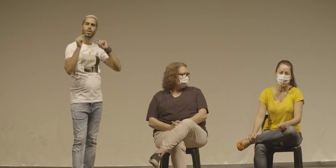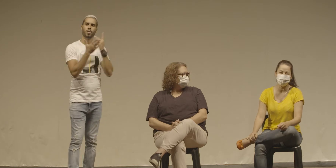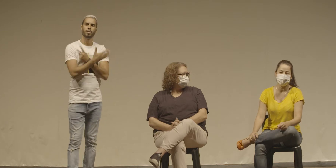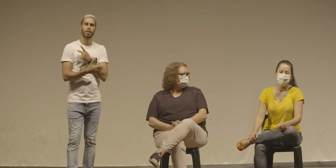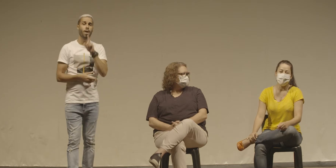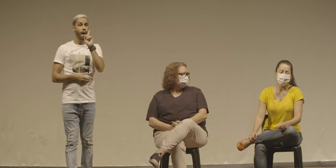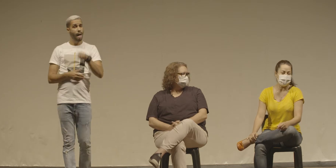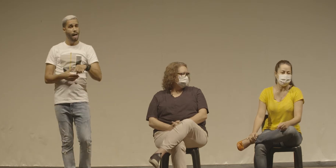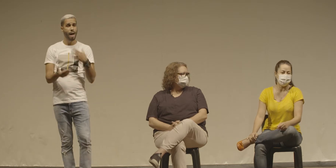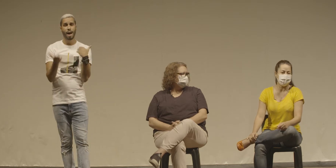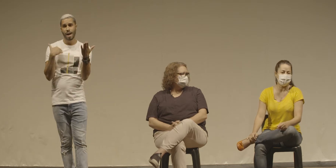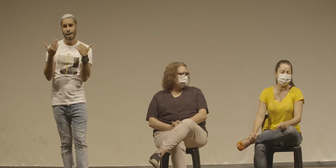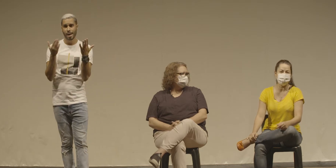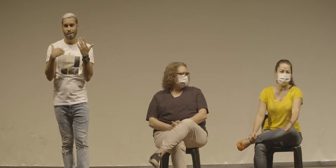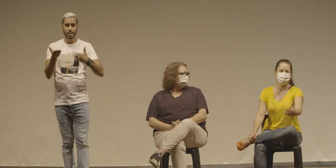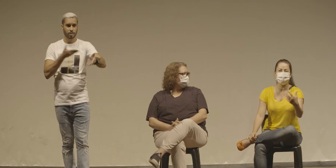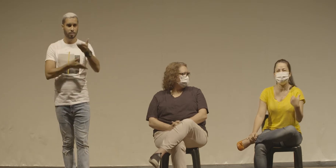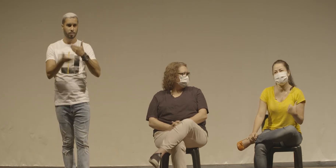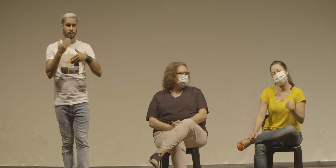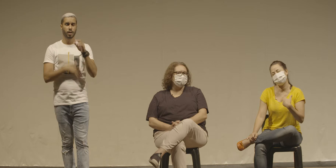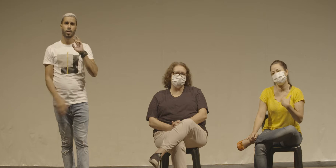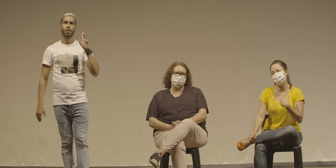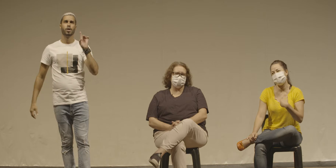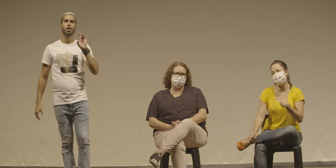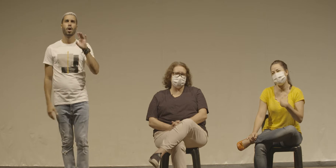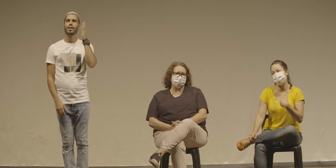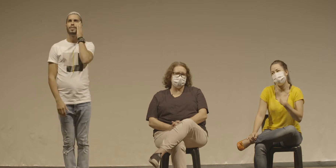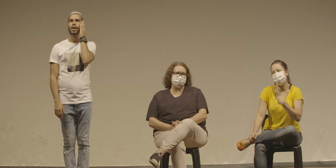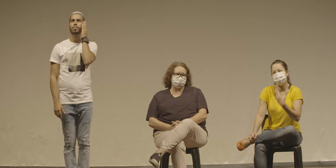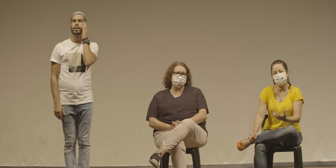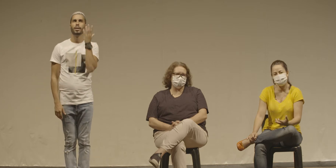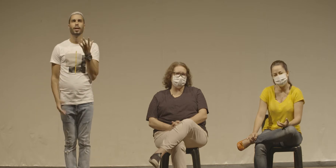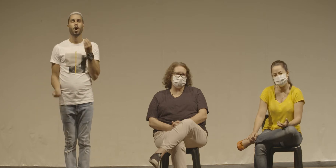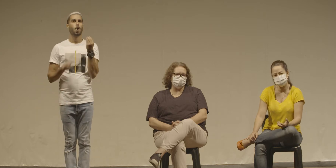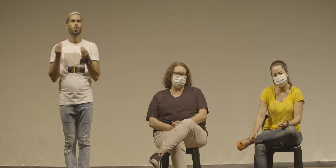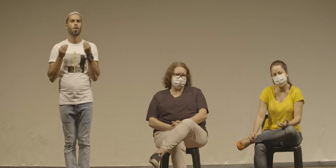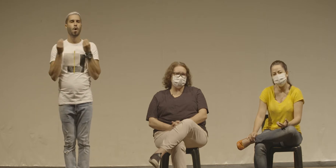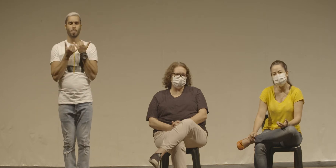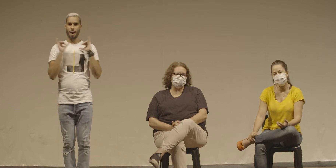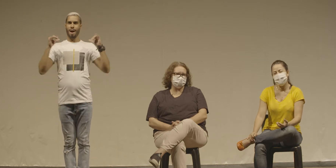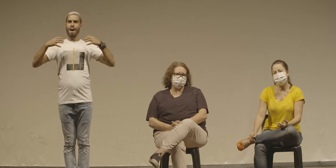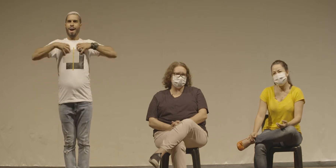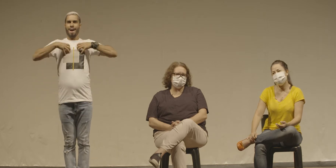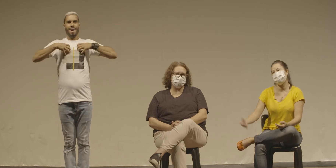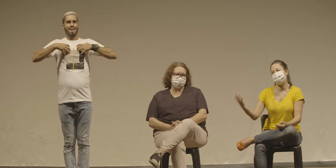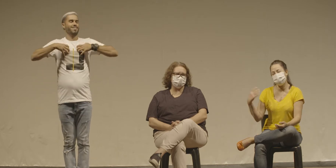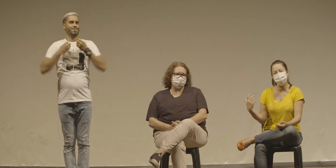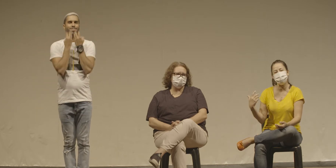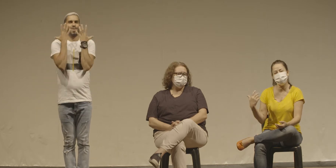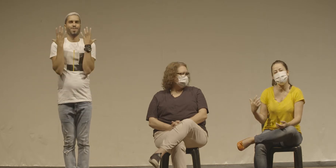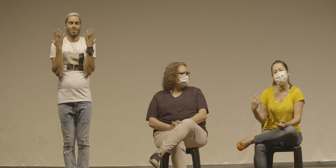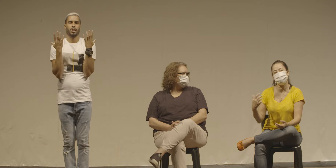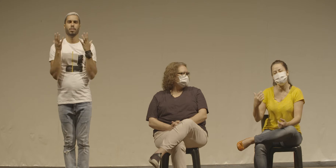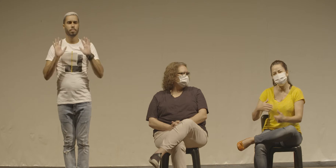essa troca, até porque não só para a gente saber como impacta a vida das pessoas, mas